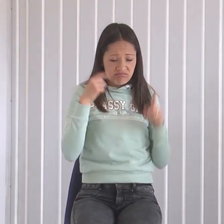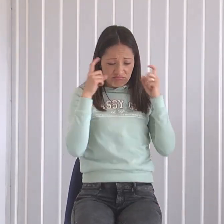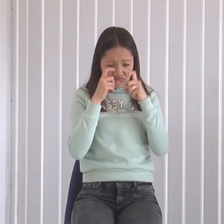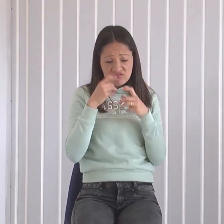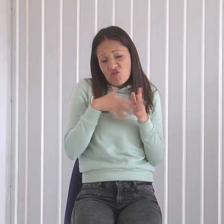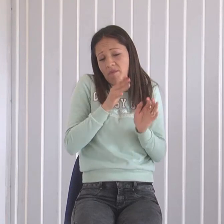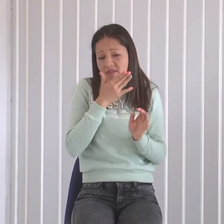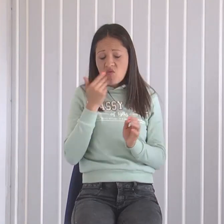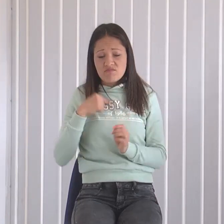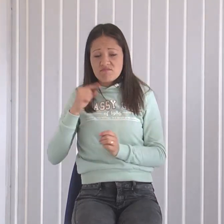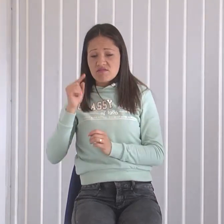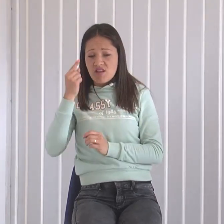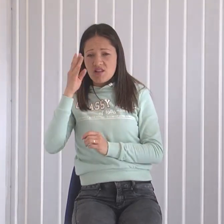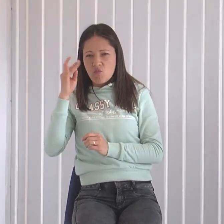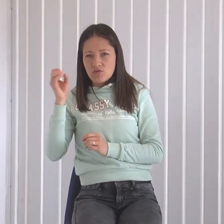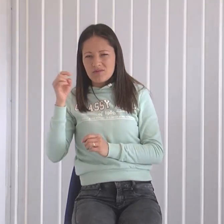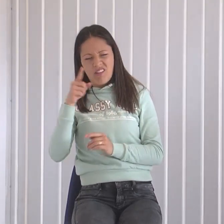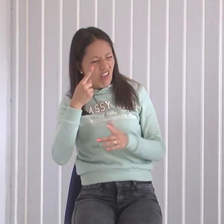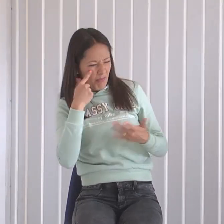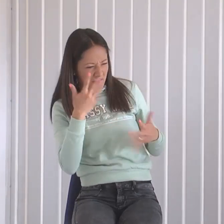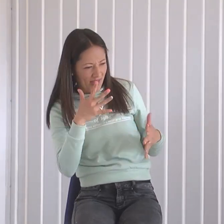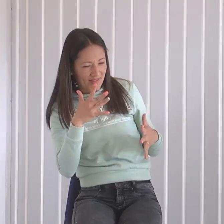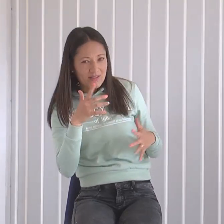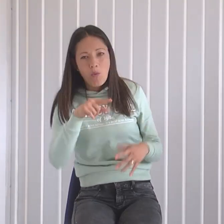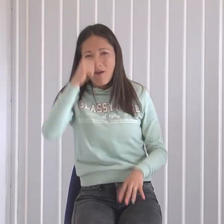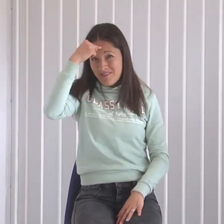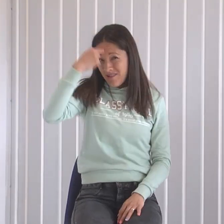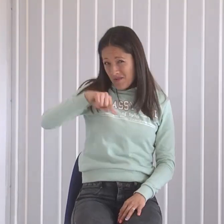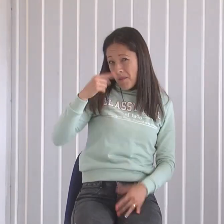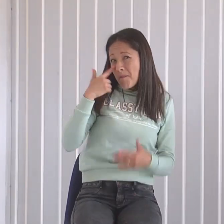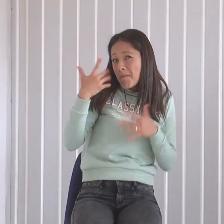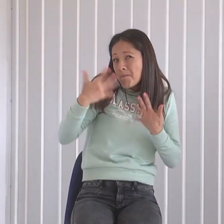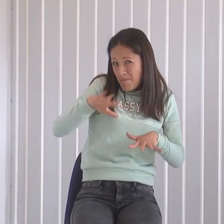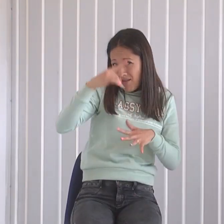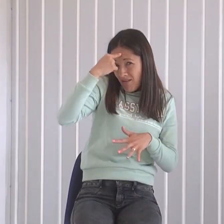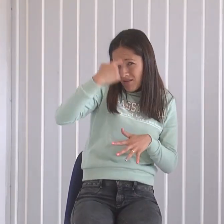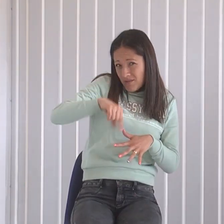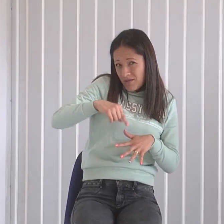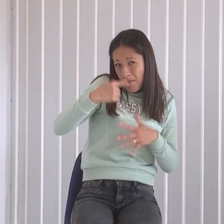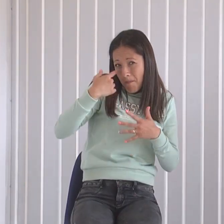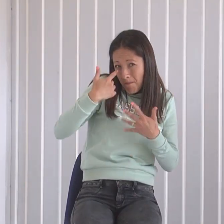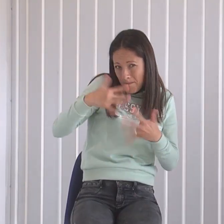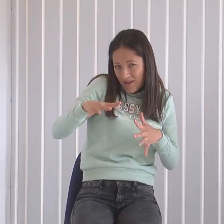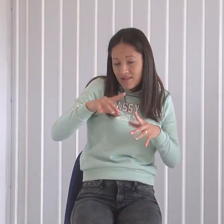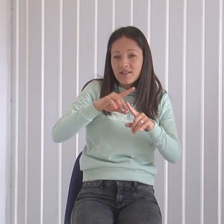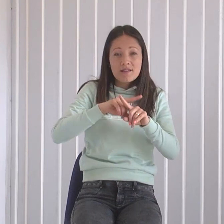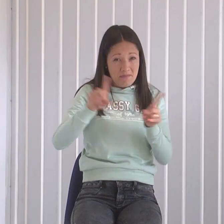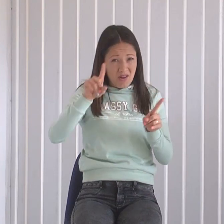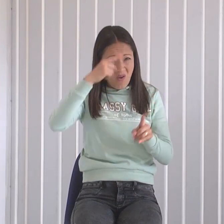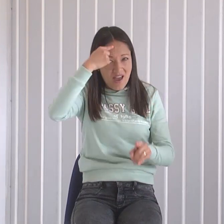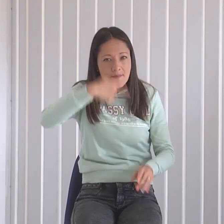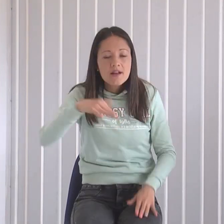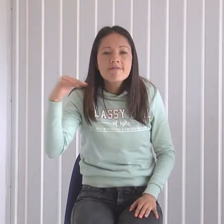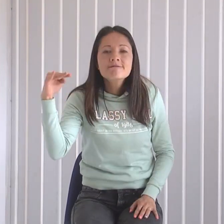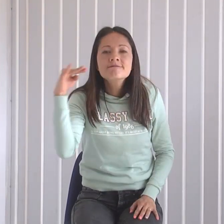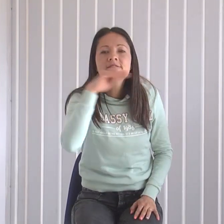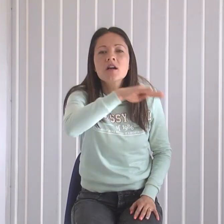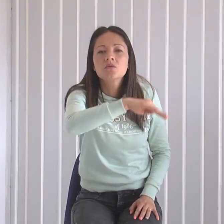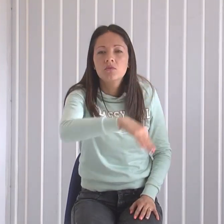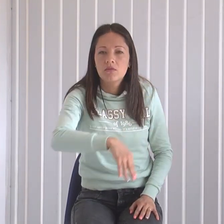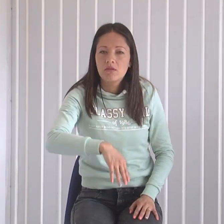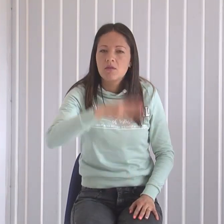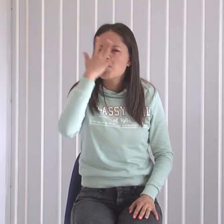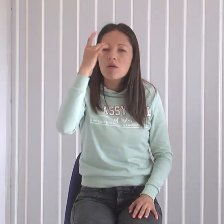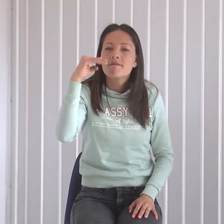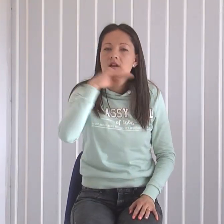primer marido. ¿Qué pareciera eso? Un arrepentimiento, ¿verdad? Pero es un arrepentimiento falso. ¿Por